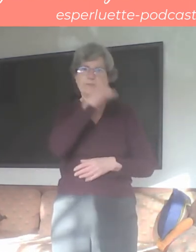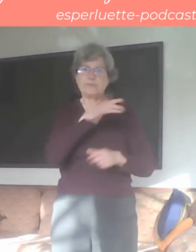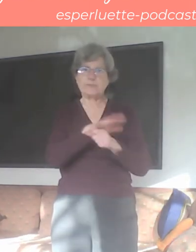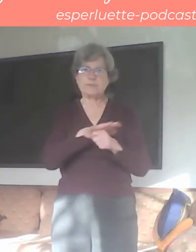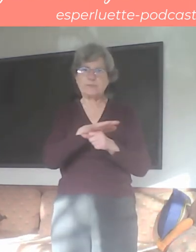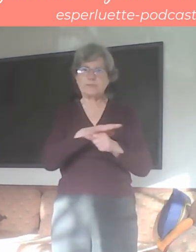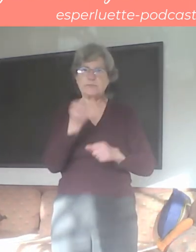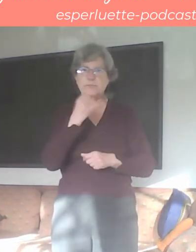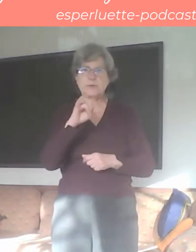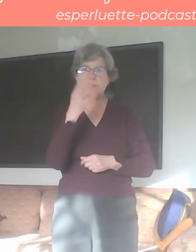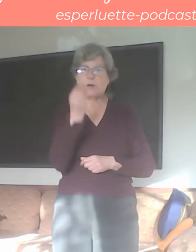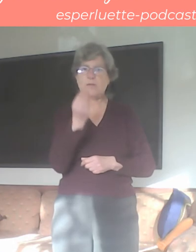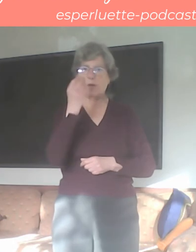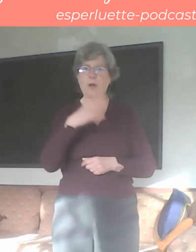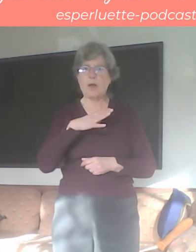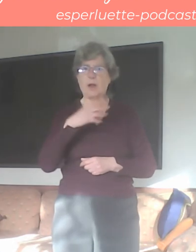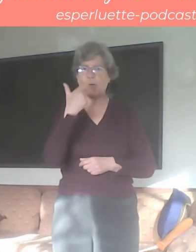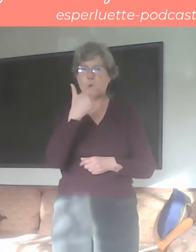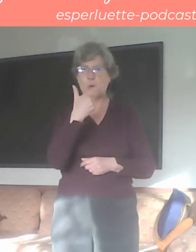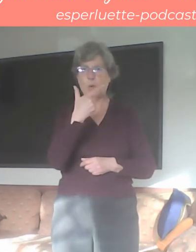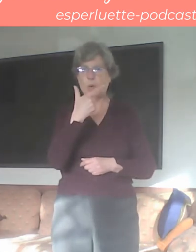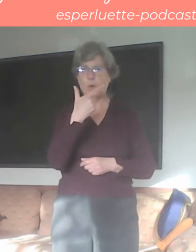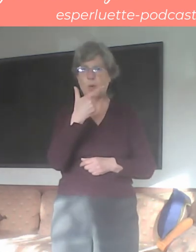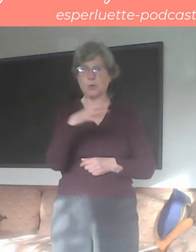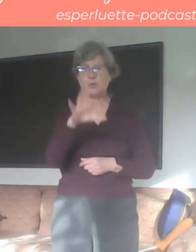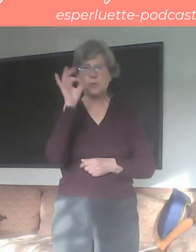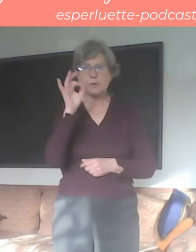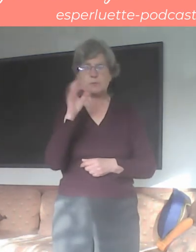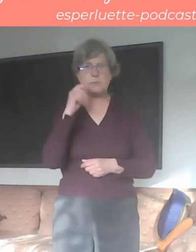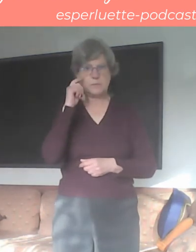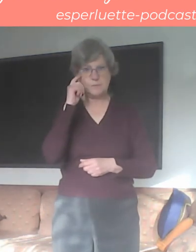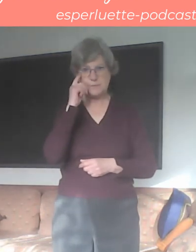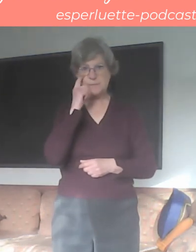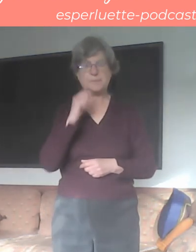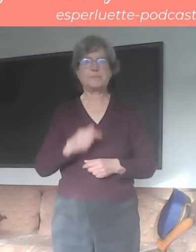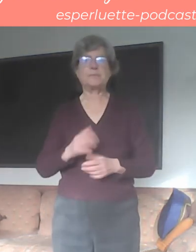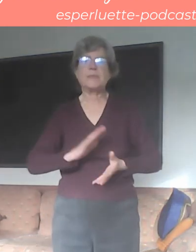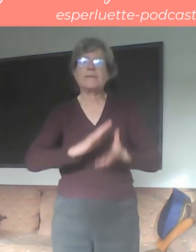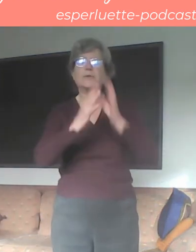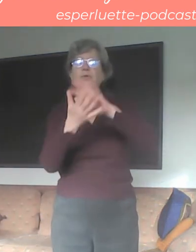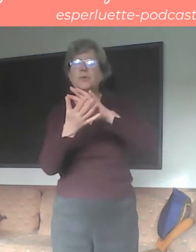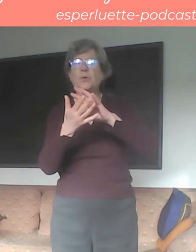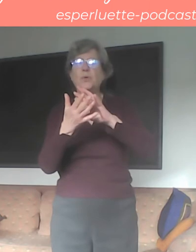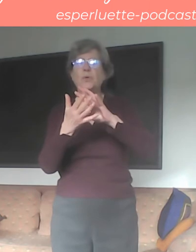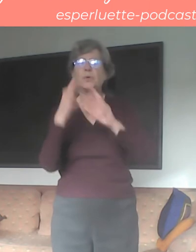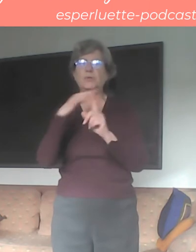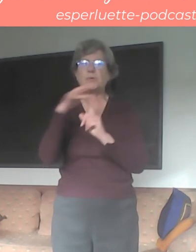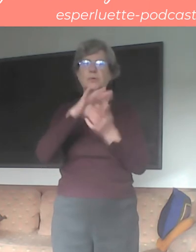va parler. Donc ils forcent un peu la main. Et actuellement, les implants se font vers l'âge de 6